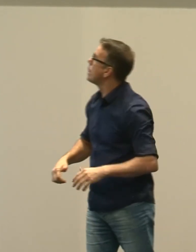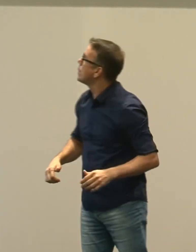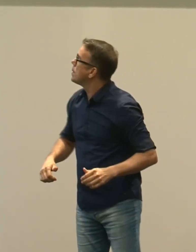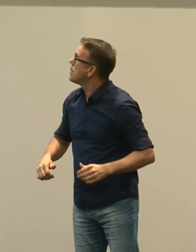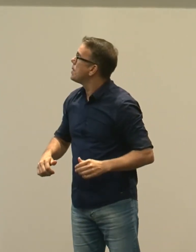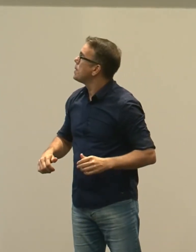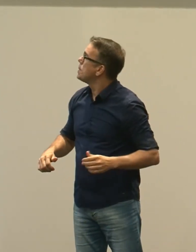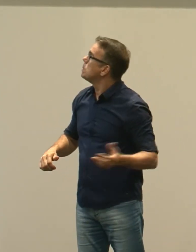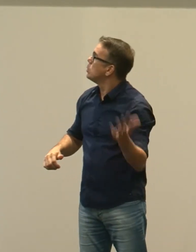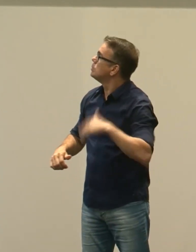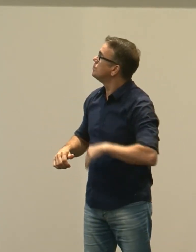Pode passar.